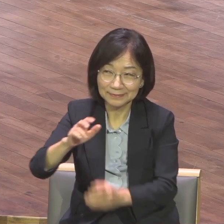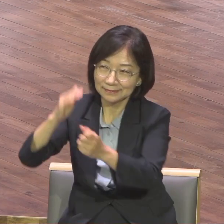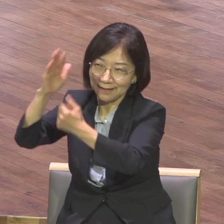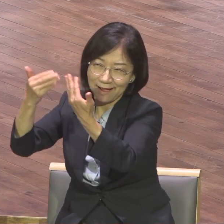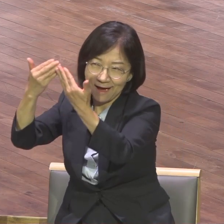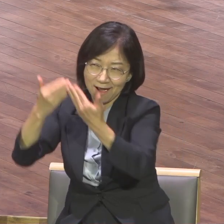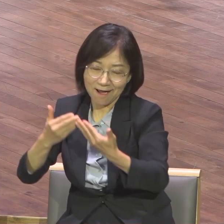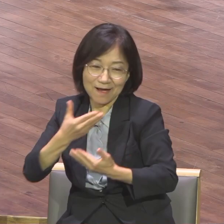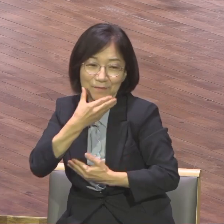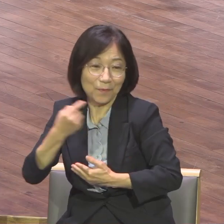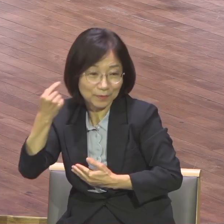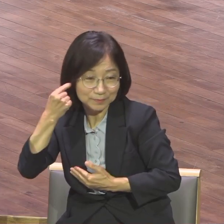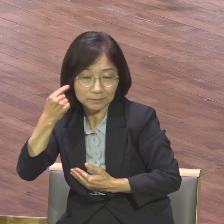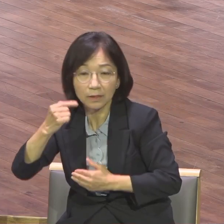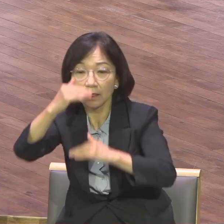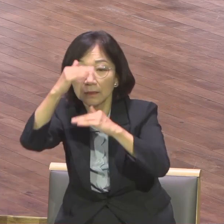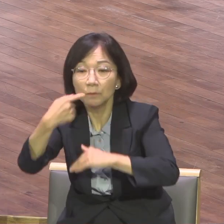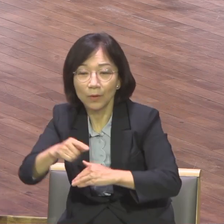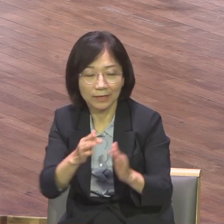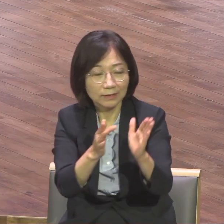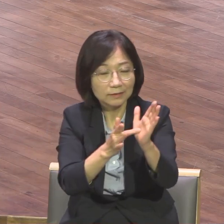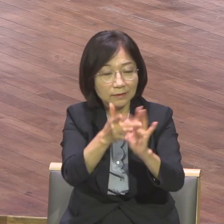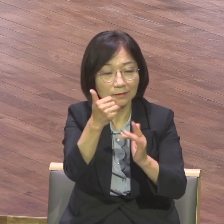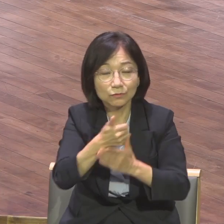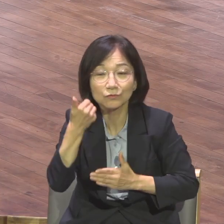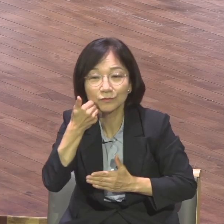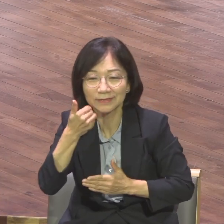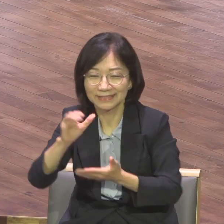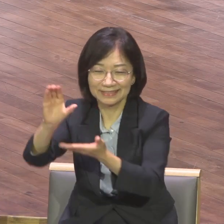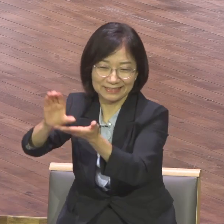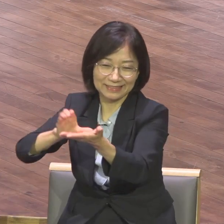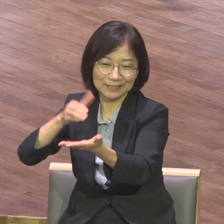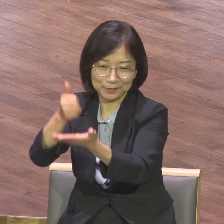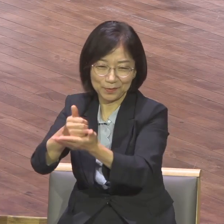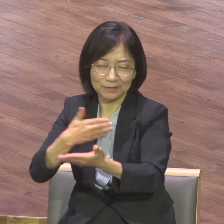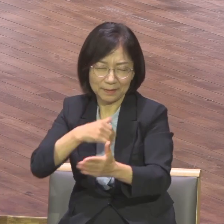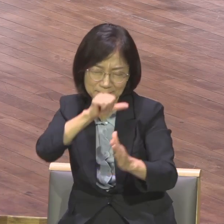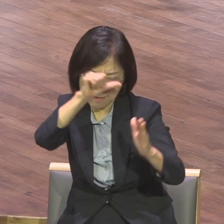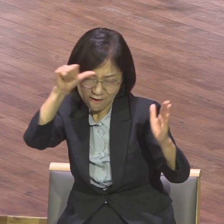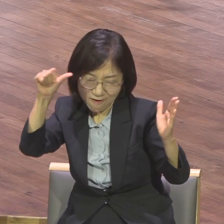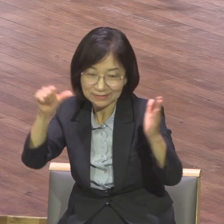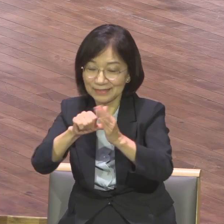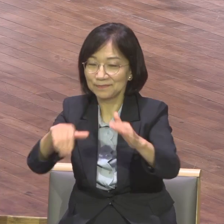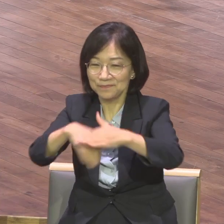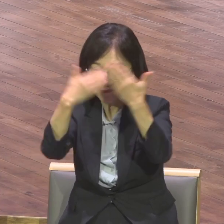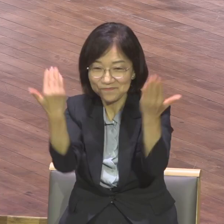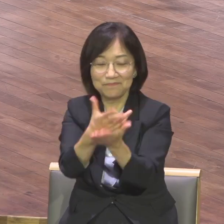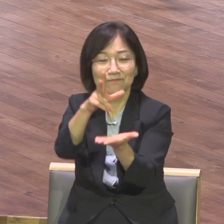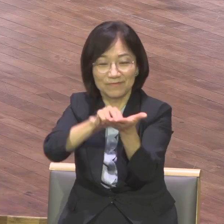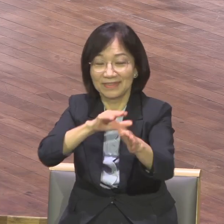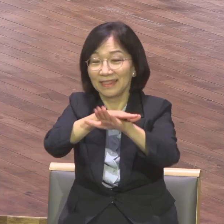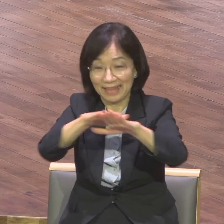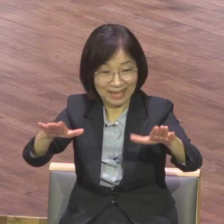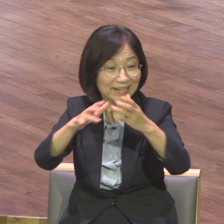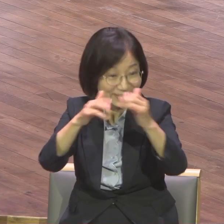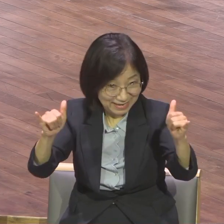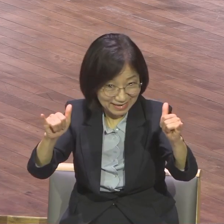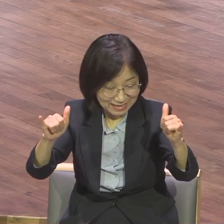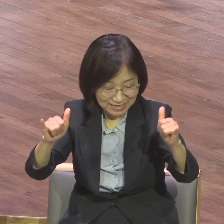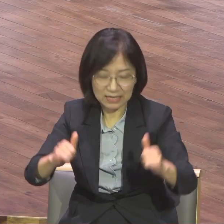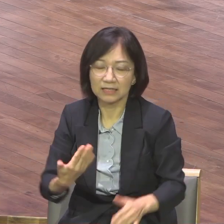하나님의 복음 예수가 그리스도 내 인생 모든 문제 해결자 이